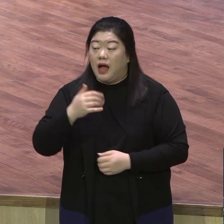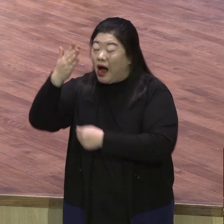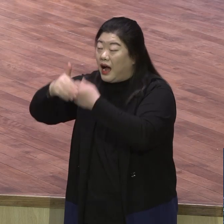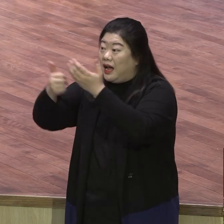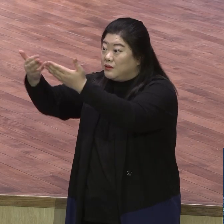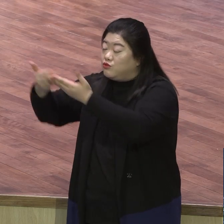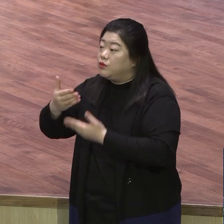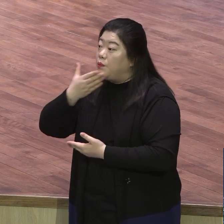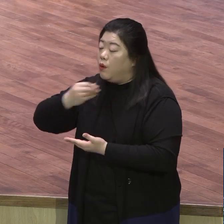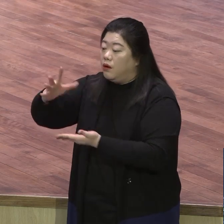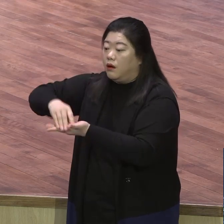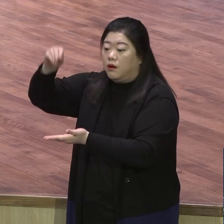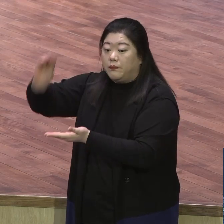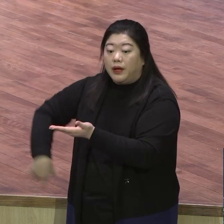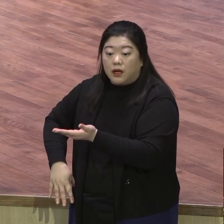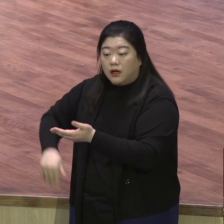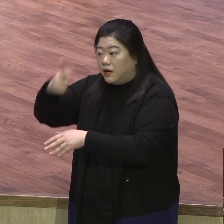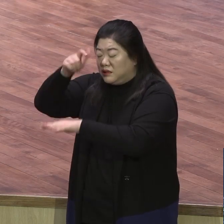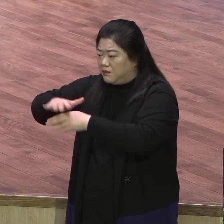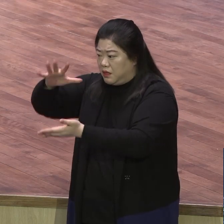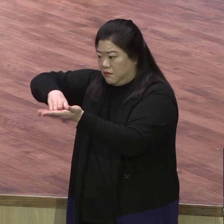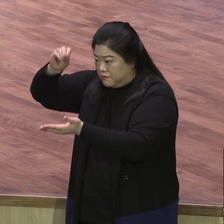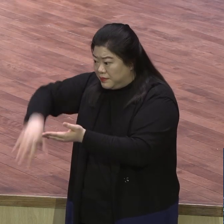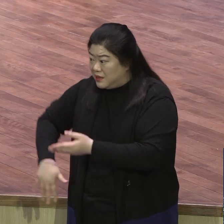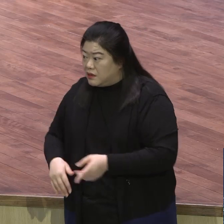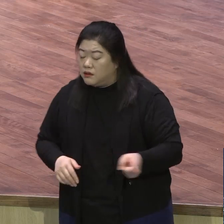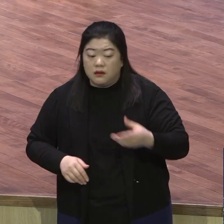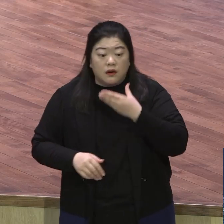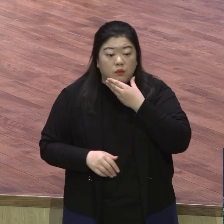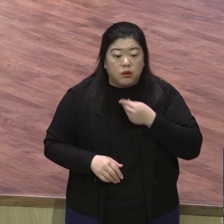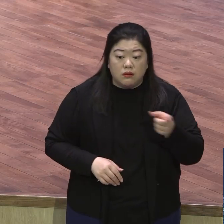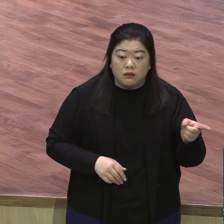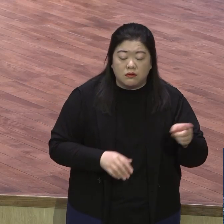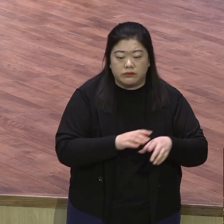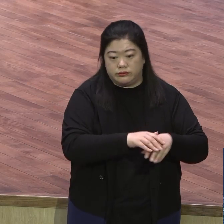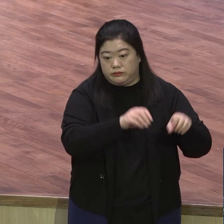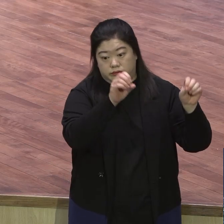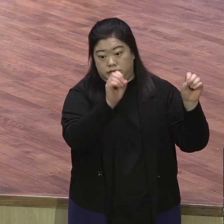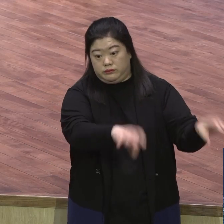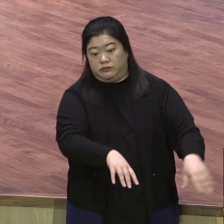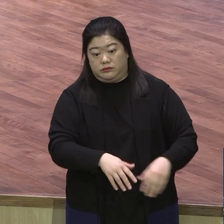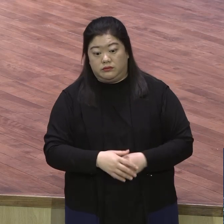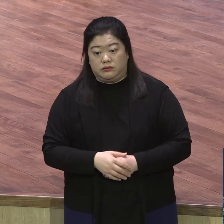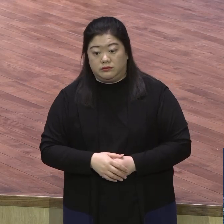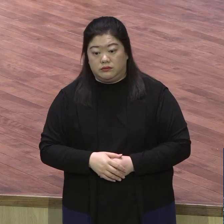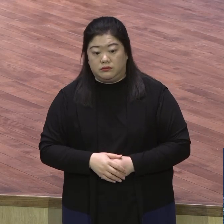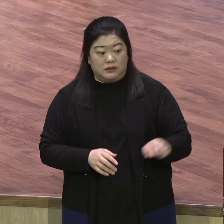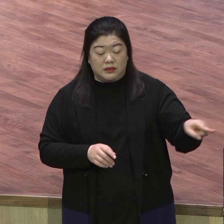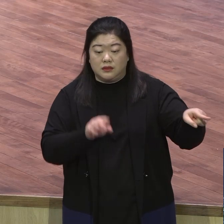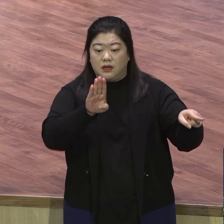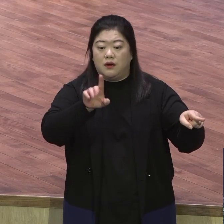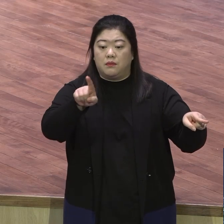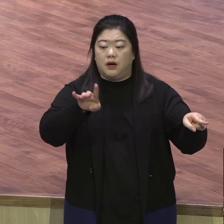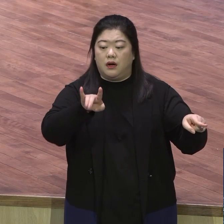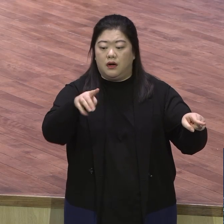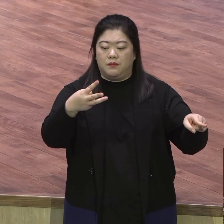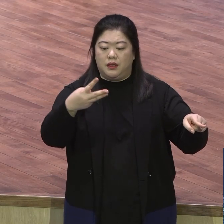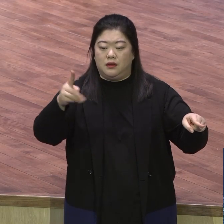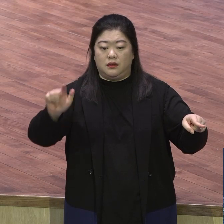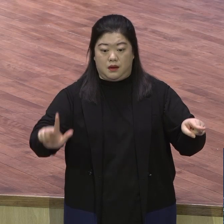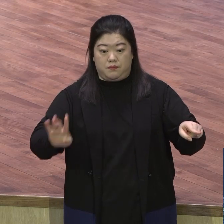만든다니까요. 그것 때문에 고통당하게 만들고 그렇게 무너지면 그걸 성격은 뭐라 그랬어요. 바벨탑이라 이승의